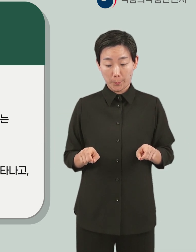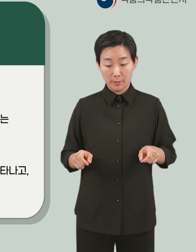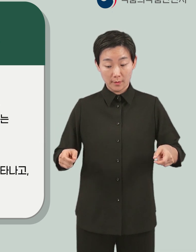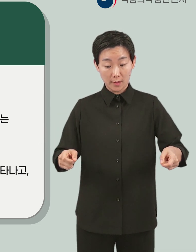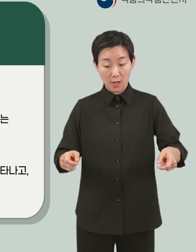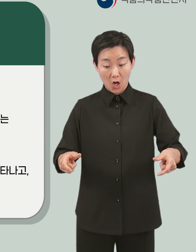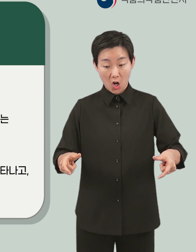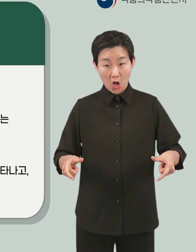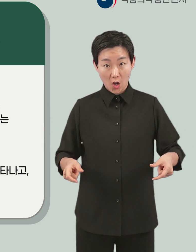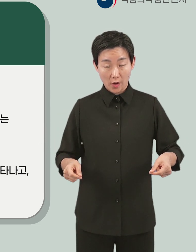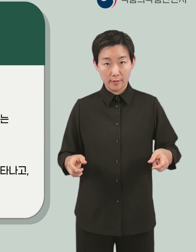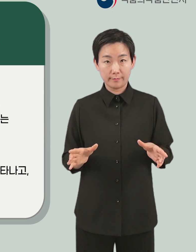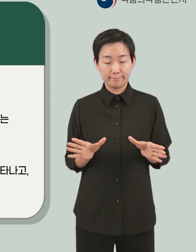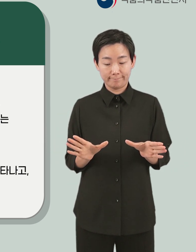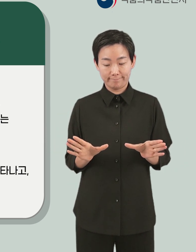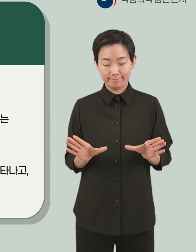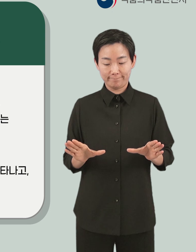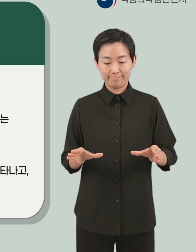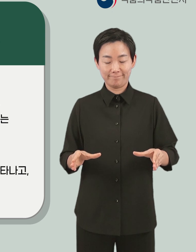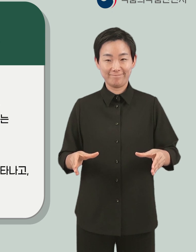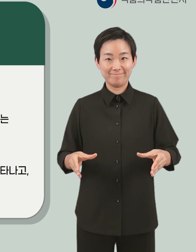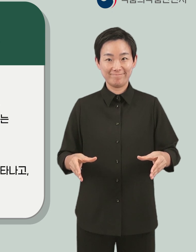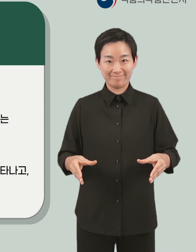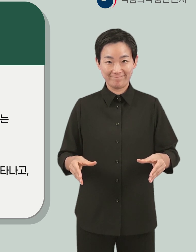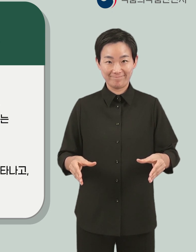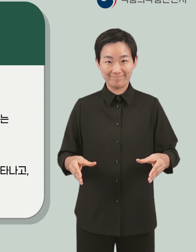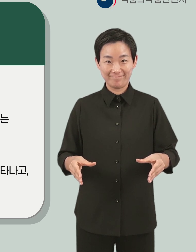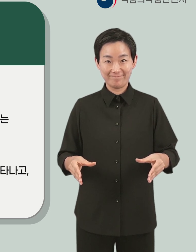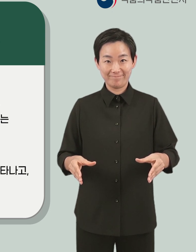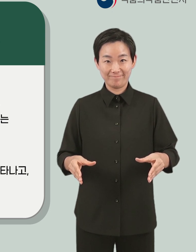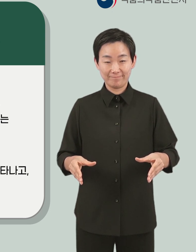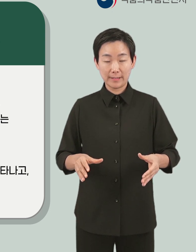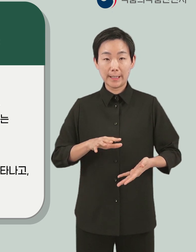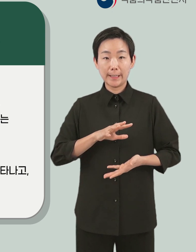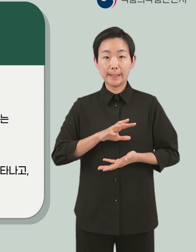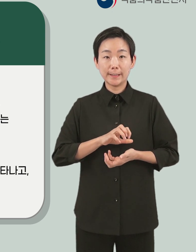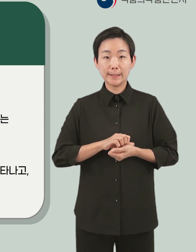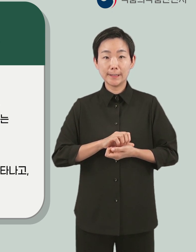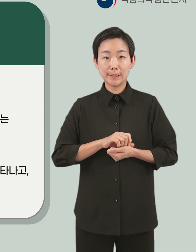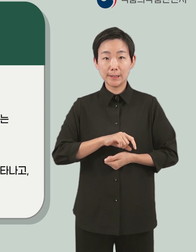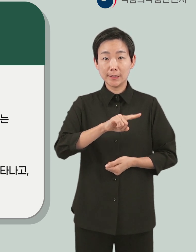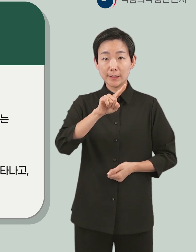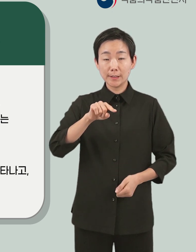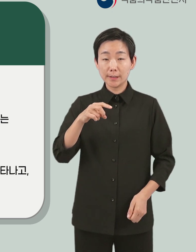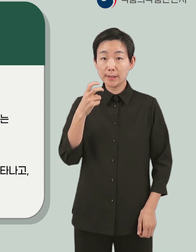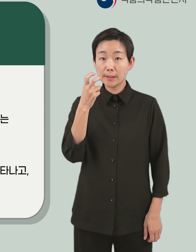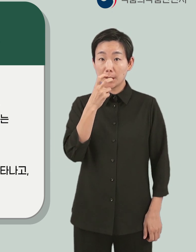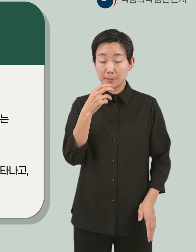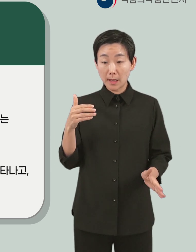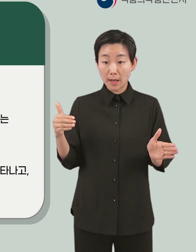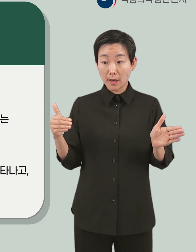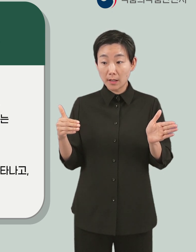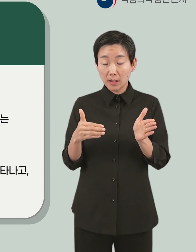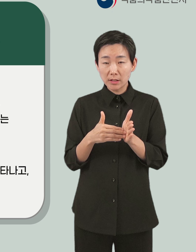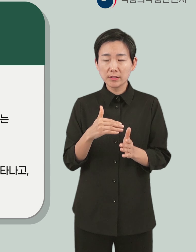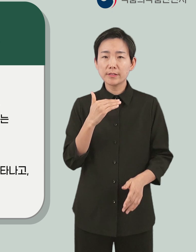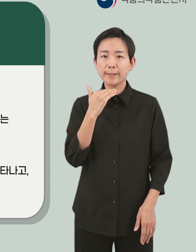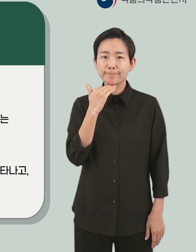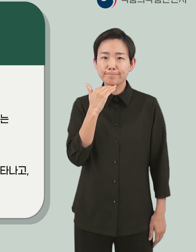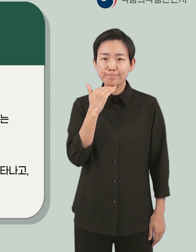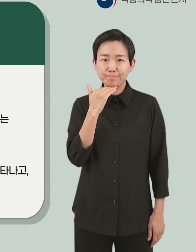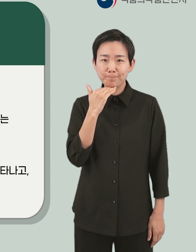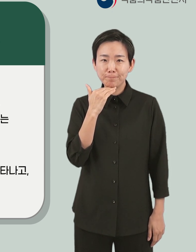전극 위에는 집게손가락과 가운데 손가락을 위치시킵니다. 심전도 측정이 완료될 때까지